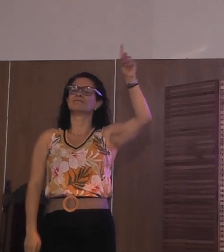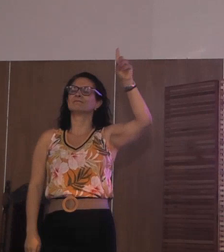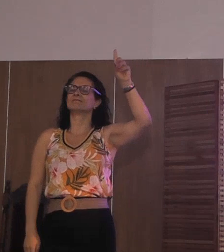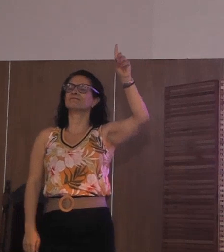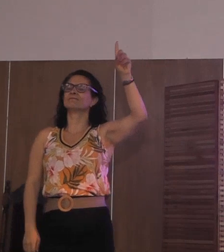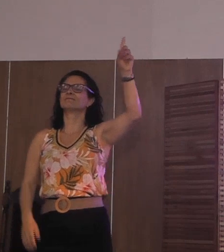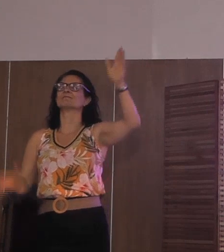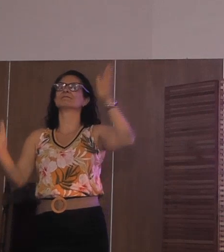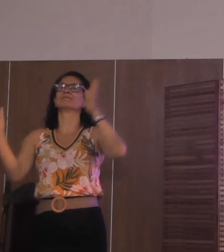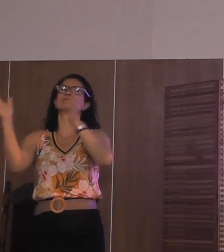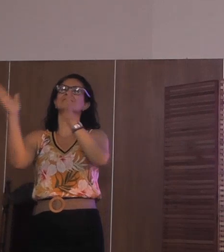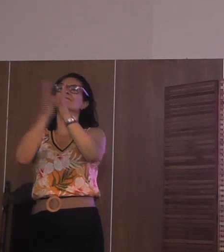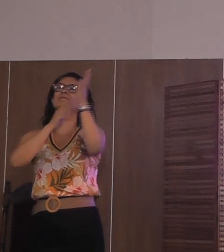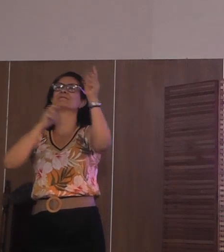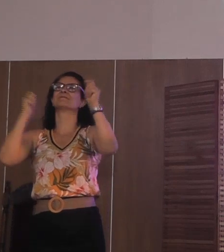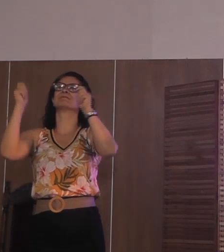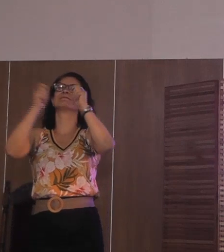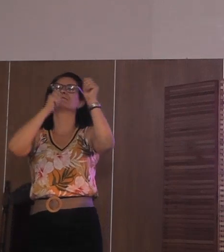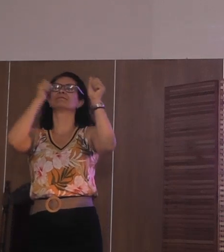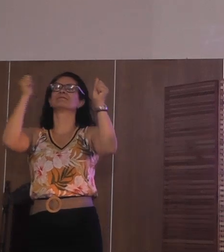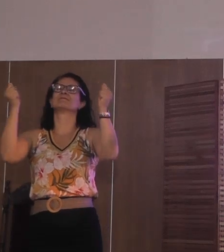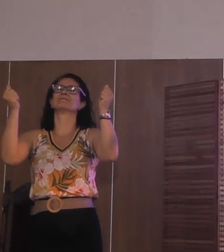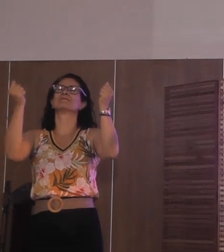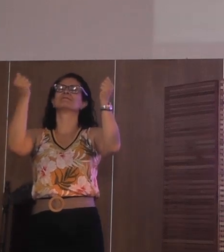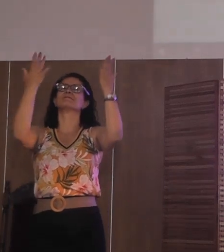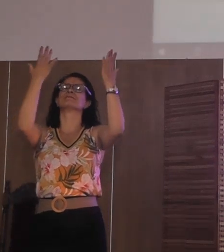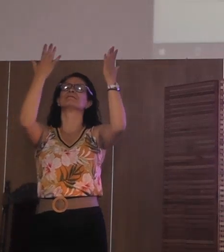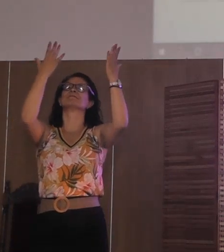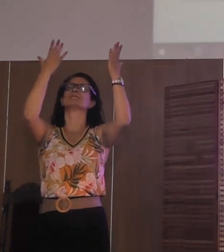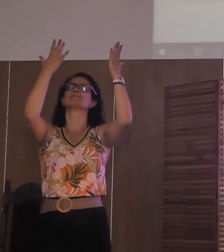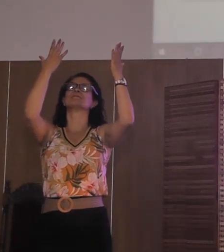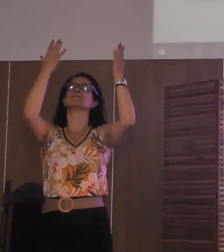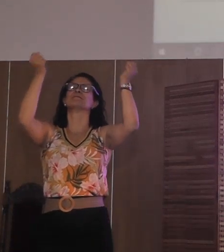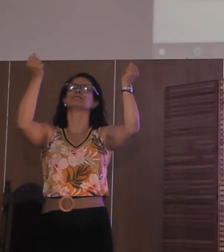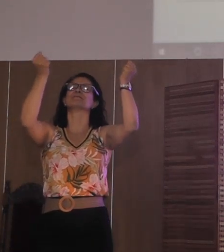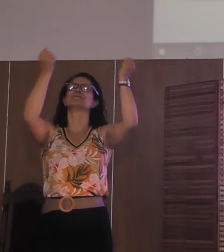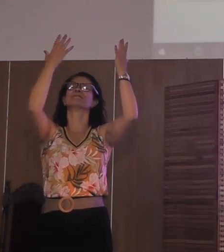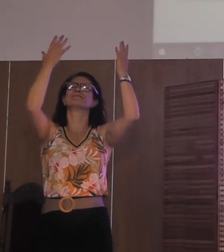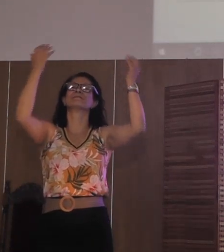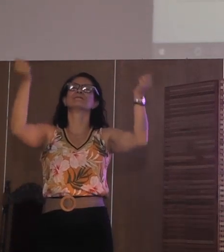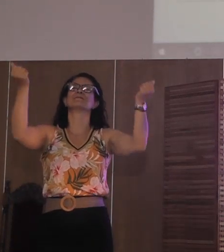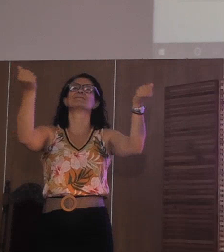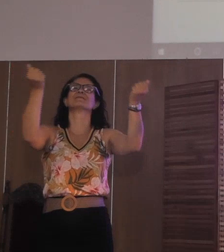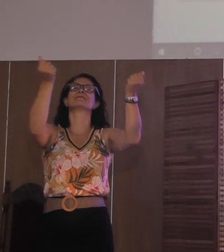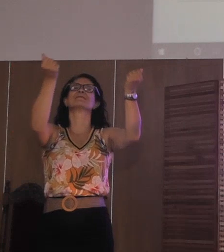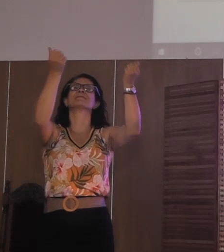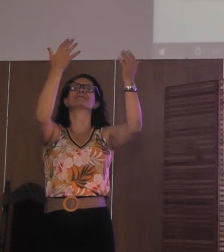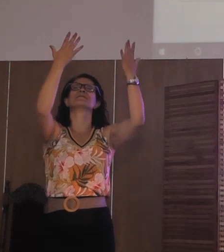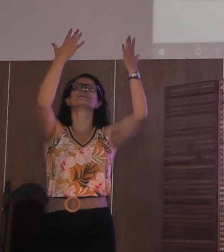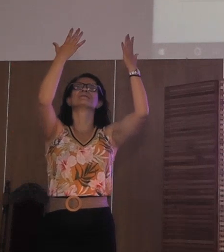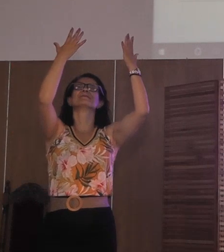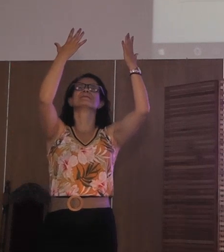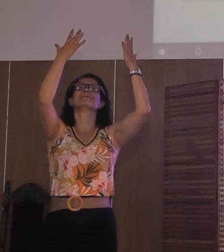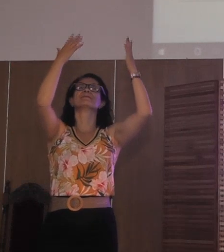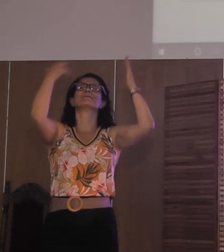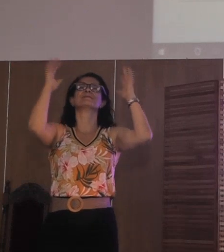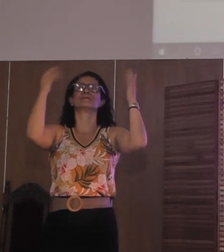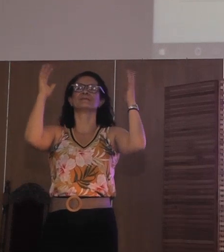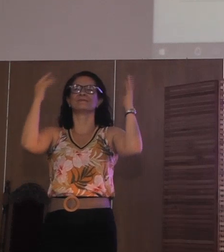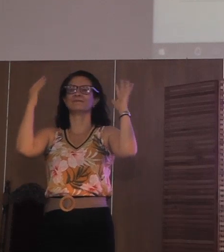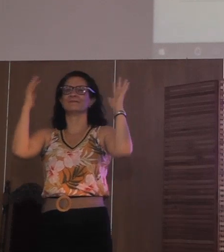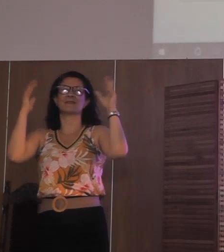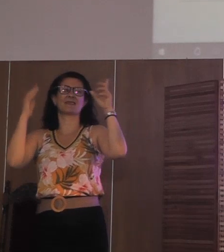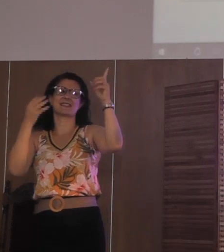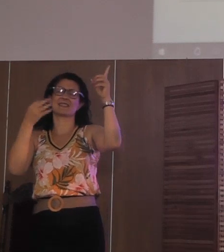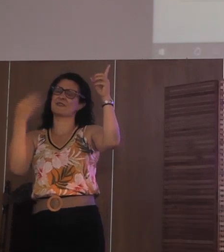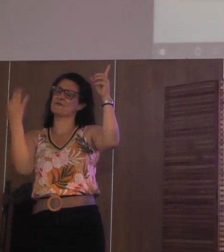Aleluia. Glória a Deus. Exalte ao Senhor aí, ó. Bem forte. Ele é digno